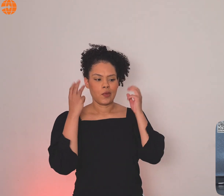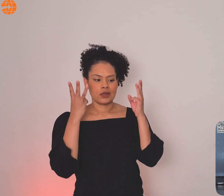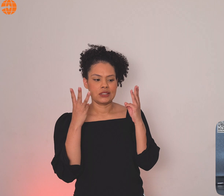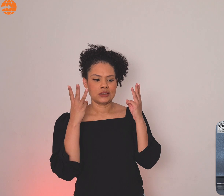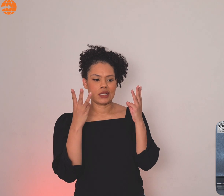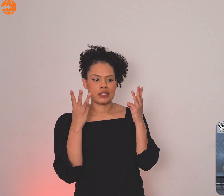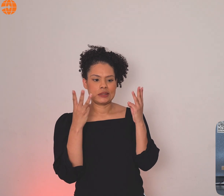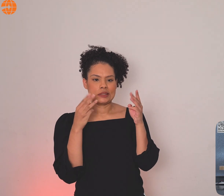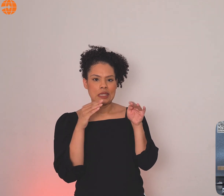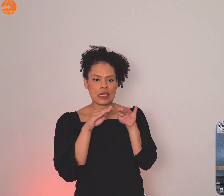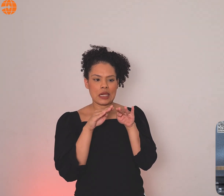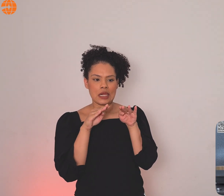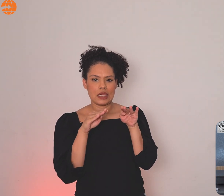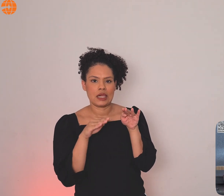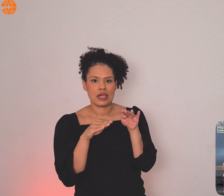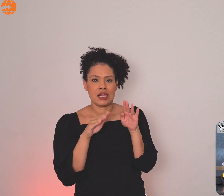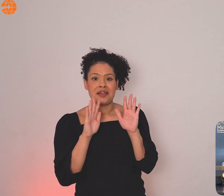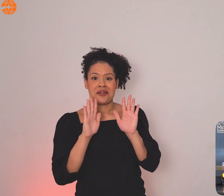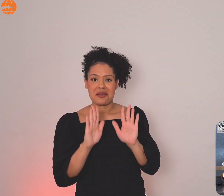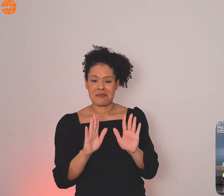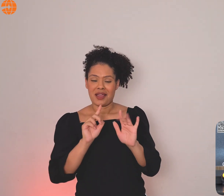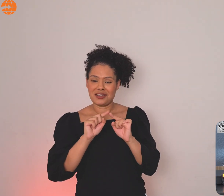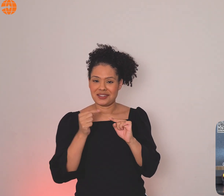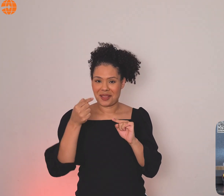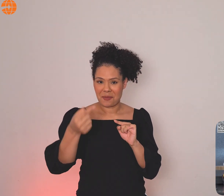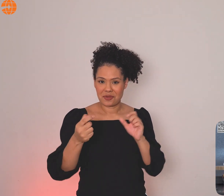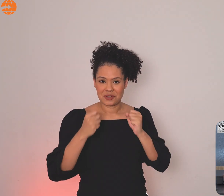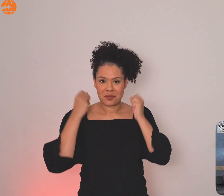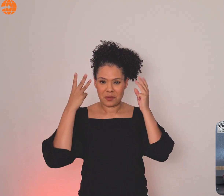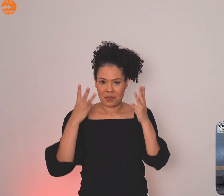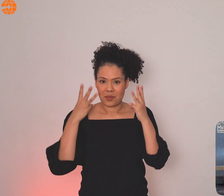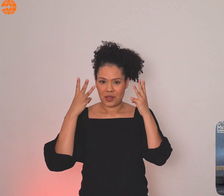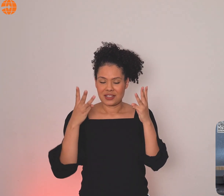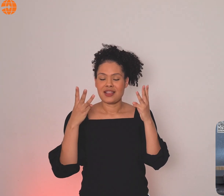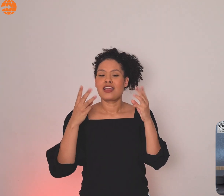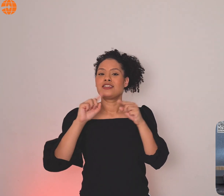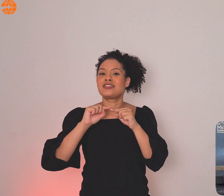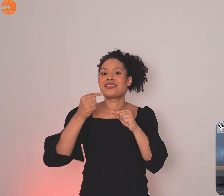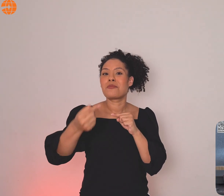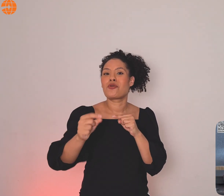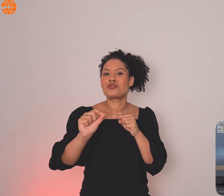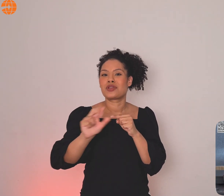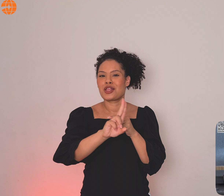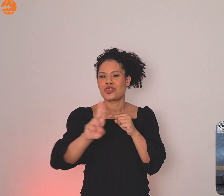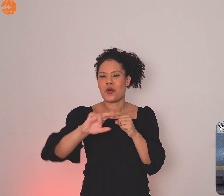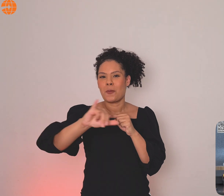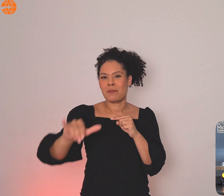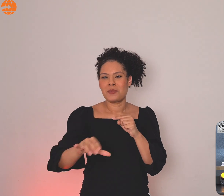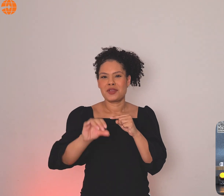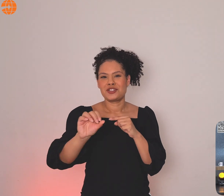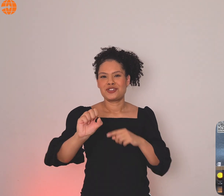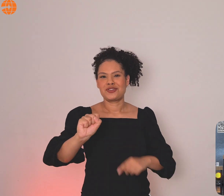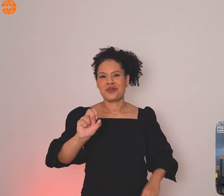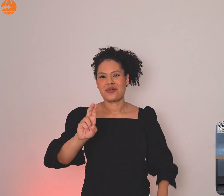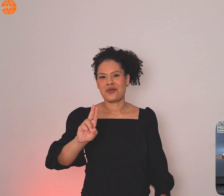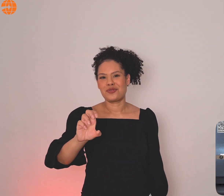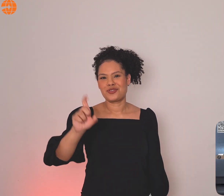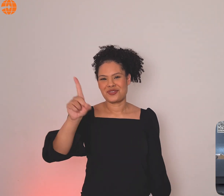Mas pelo menos o sucessor de Moisés chamava Josué. É meu xará.